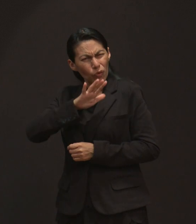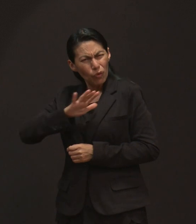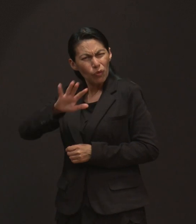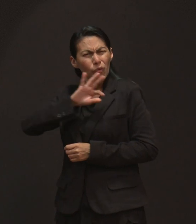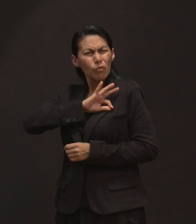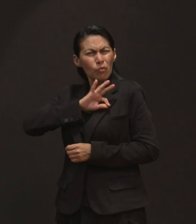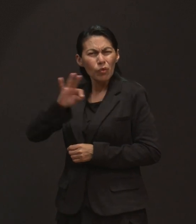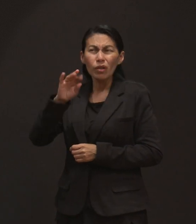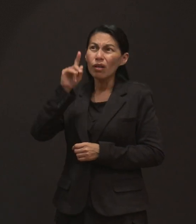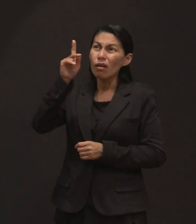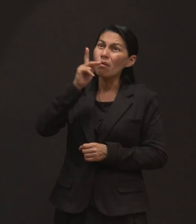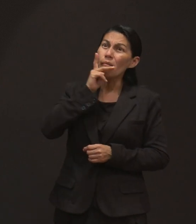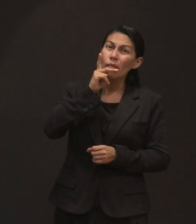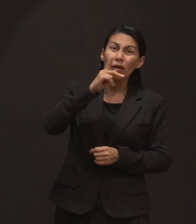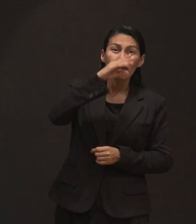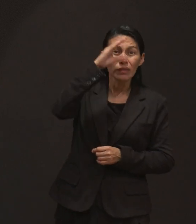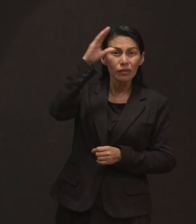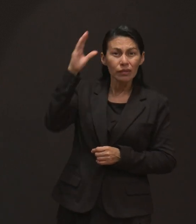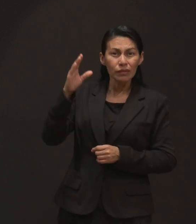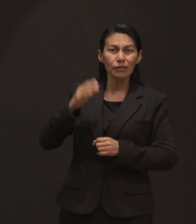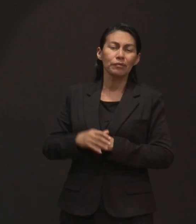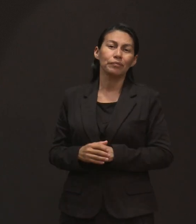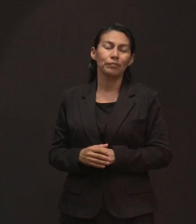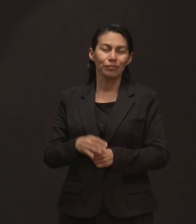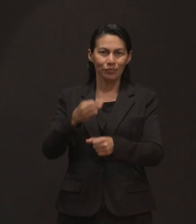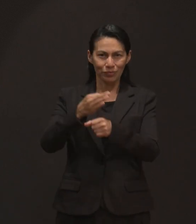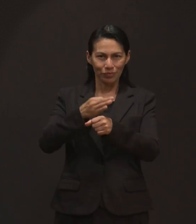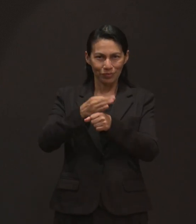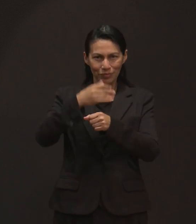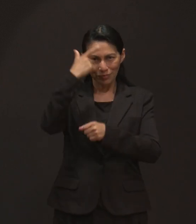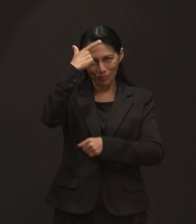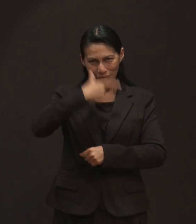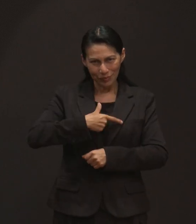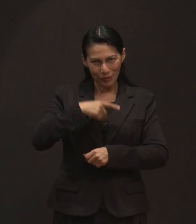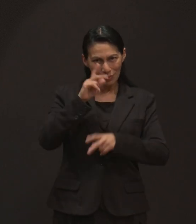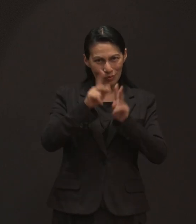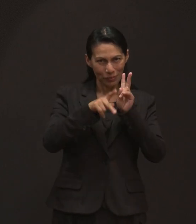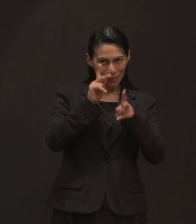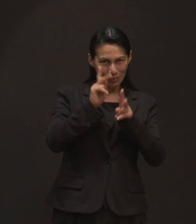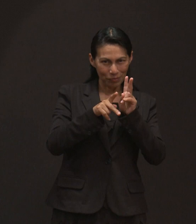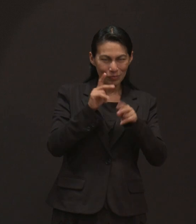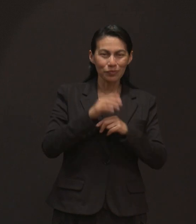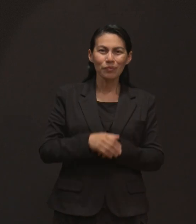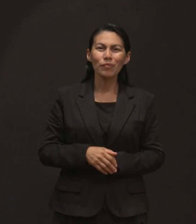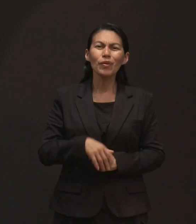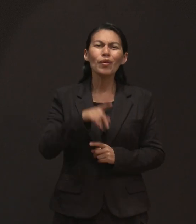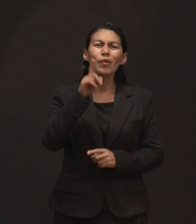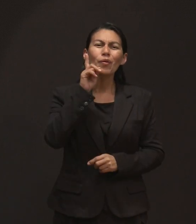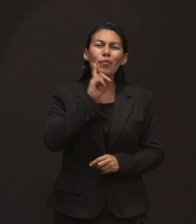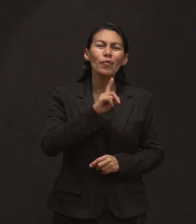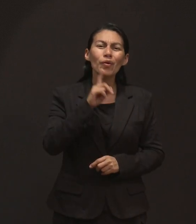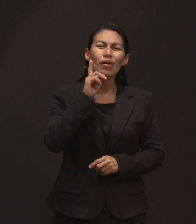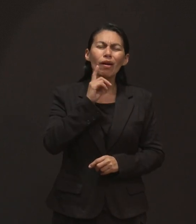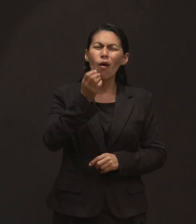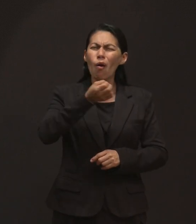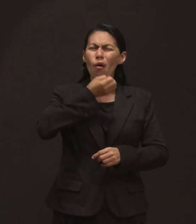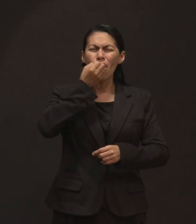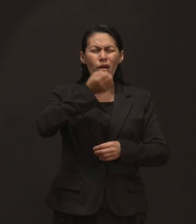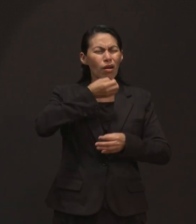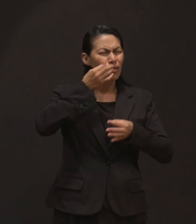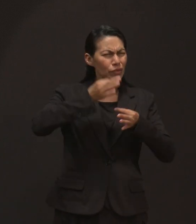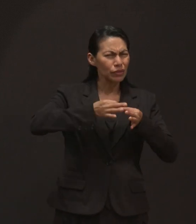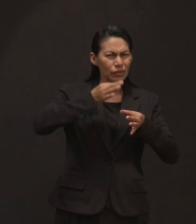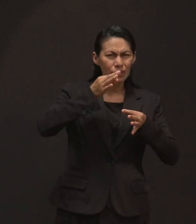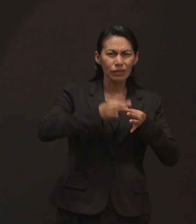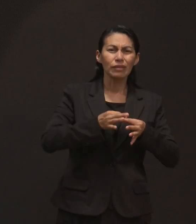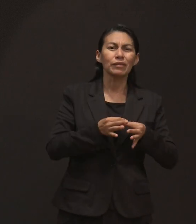Dios de lo imposible y nuestro Padre Celestial. Esta noche platicaremos con una